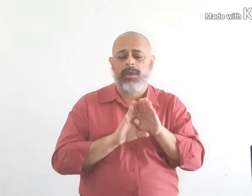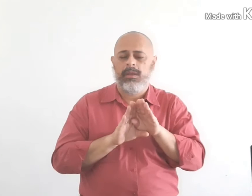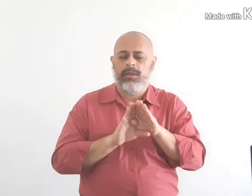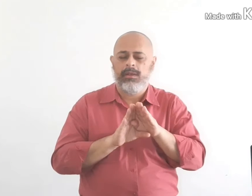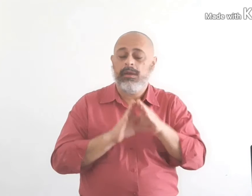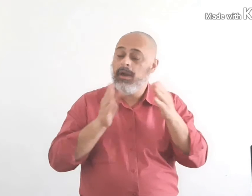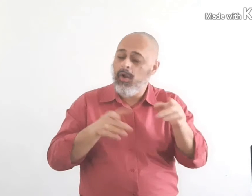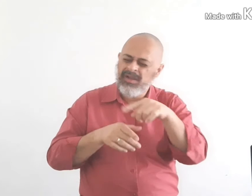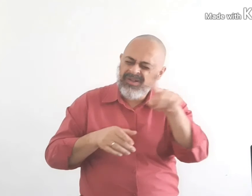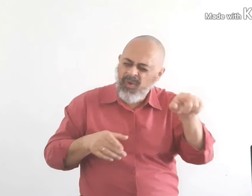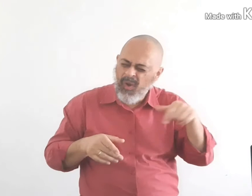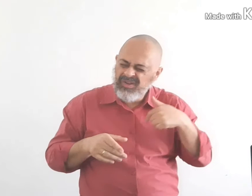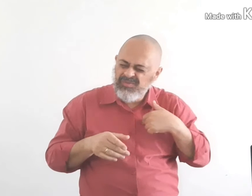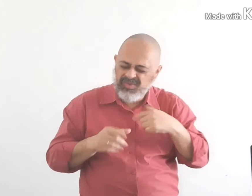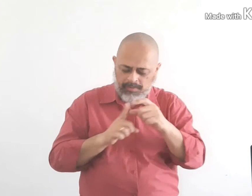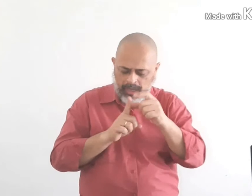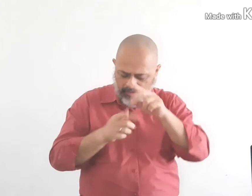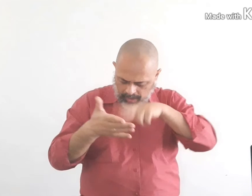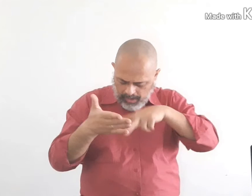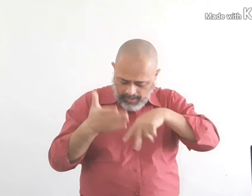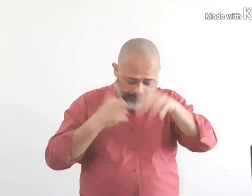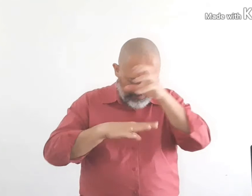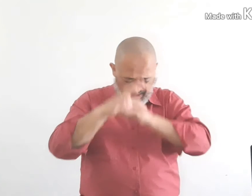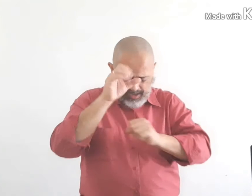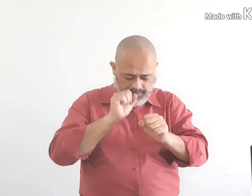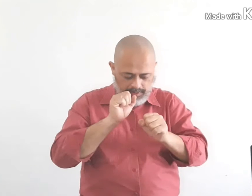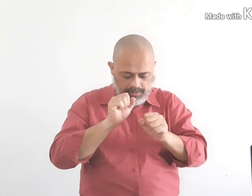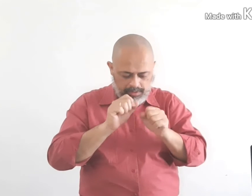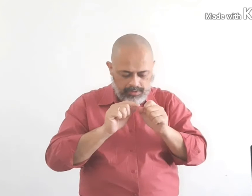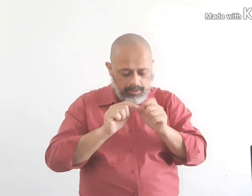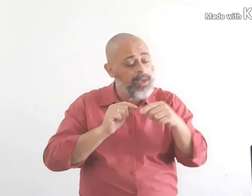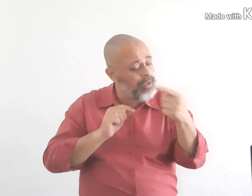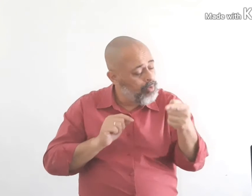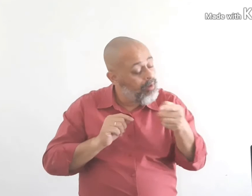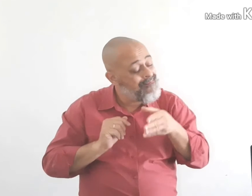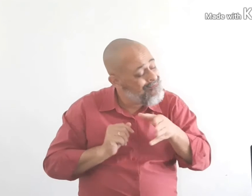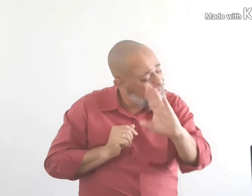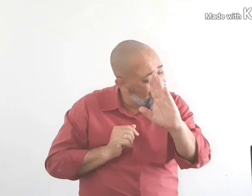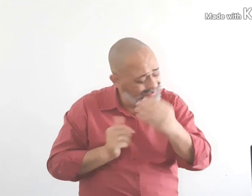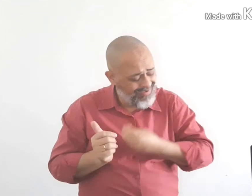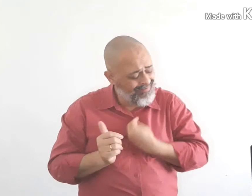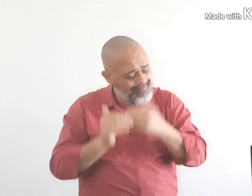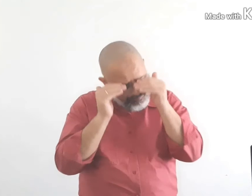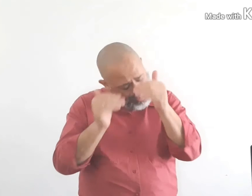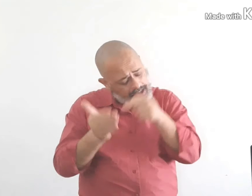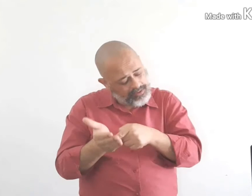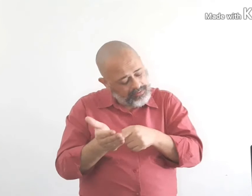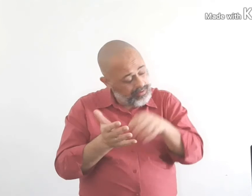mas precisa ser aplicada. Não basta ficar na nossa mente, na nossa